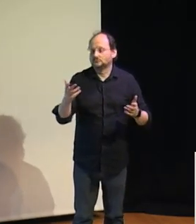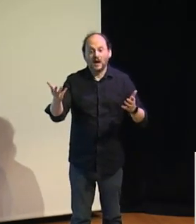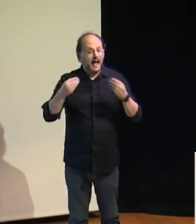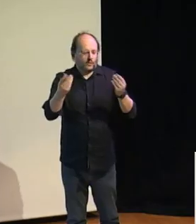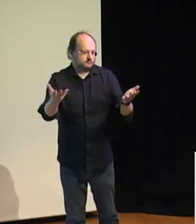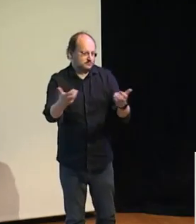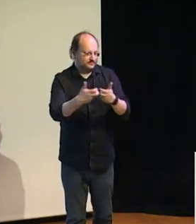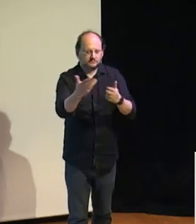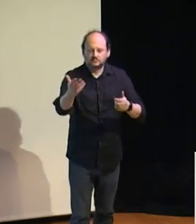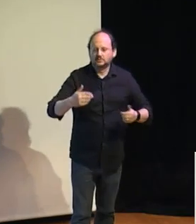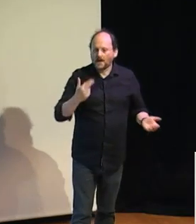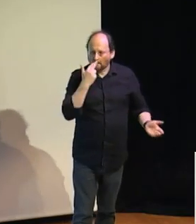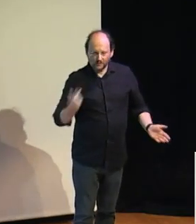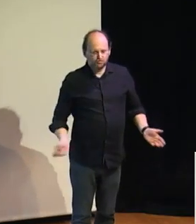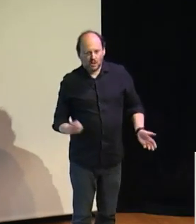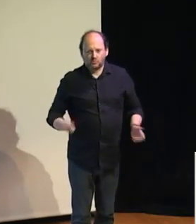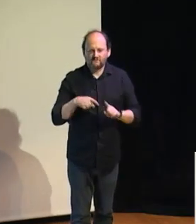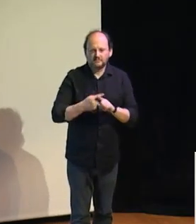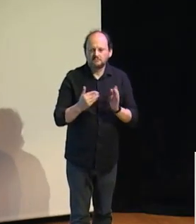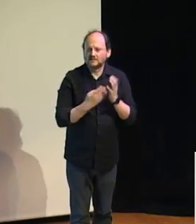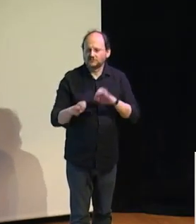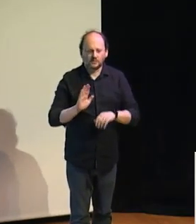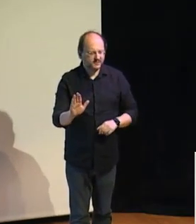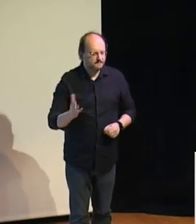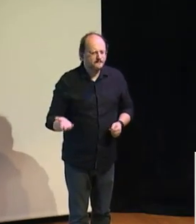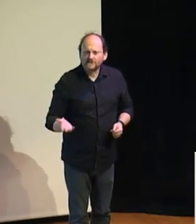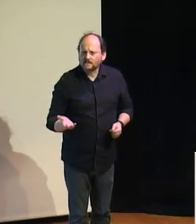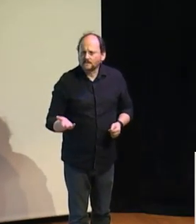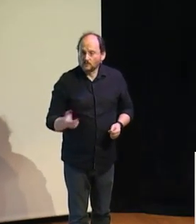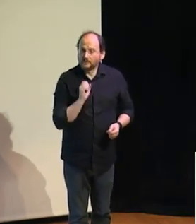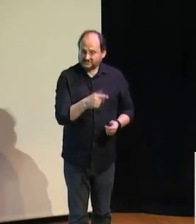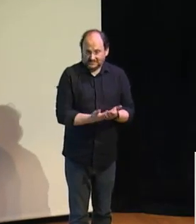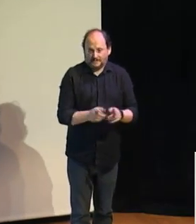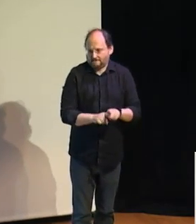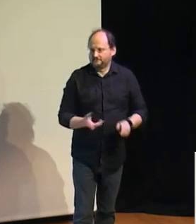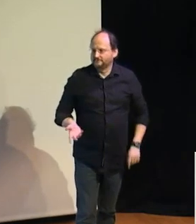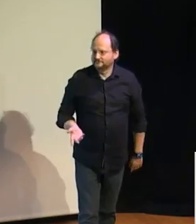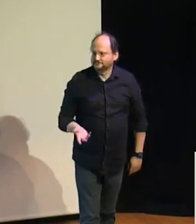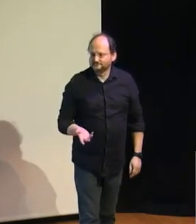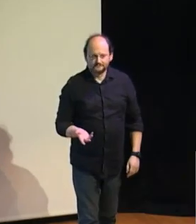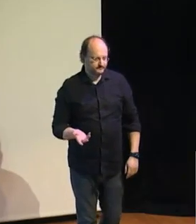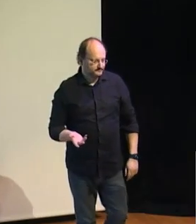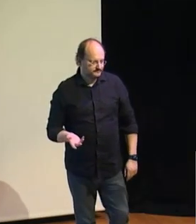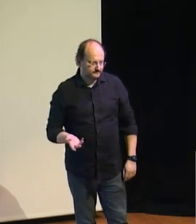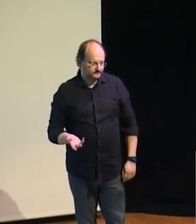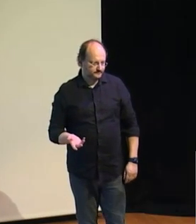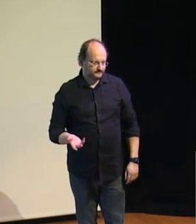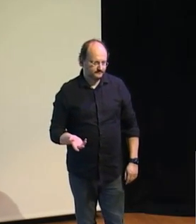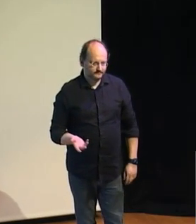proprement parler, mais ça en fait partie. Par exemple, les films de Charlie Chaplin, sont